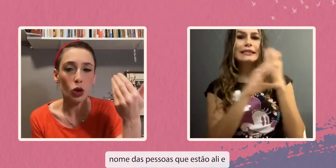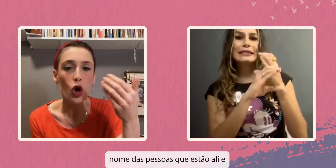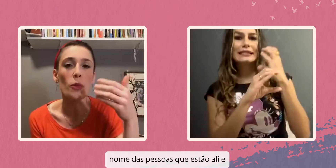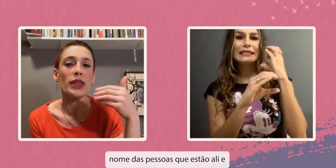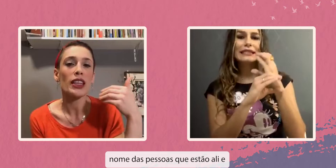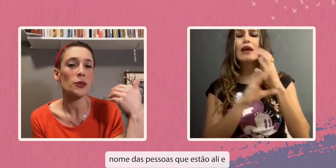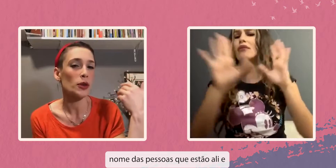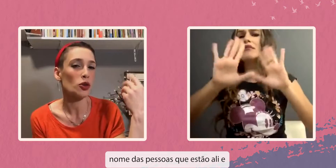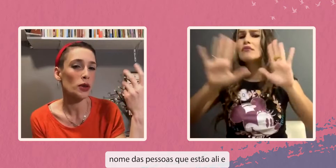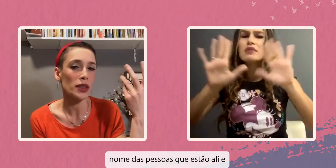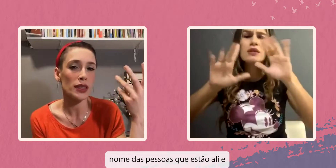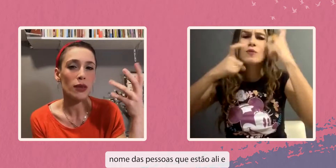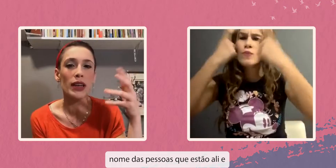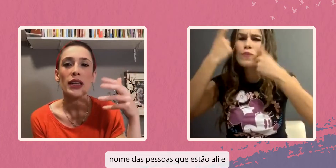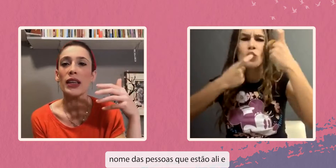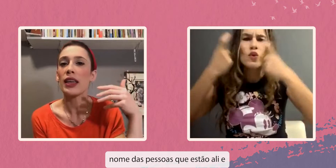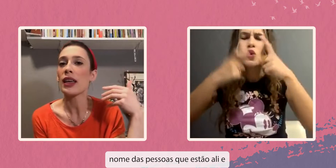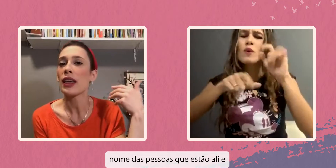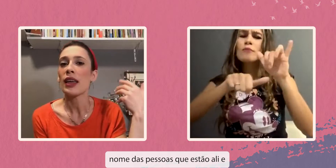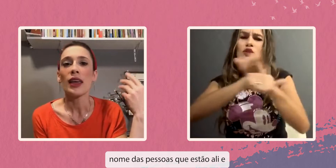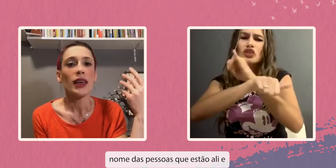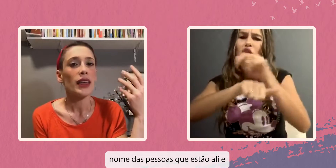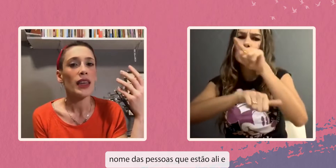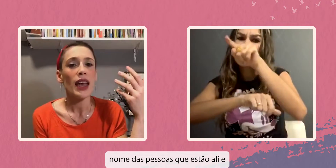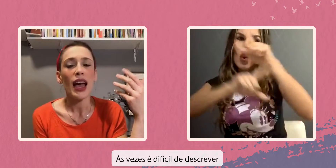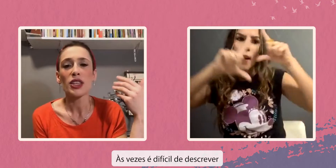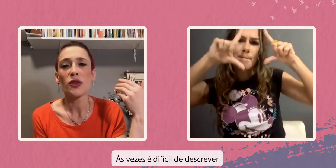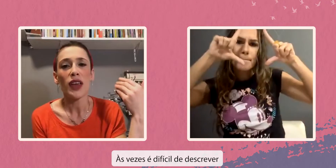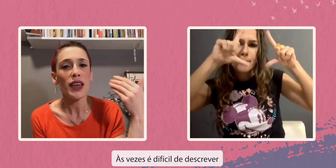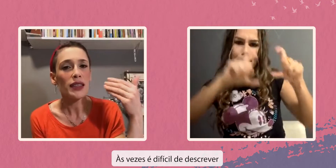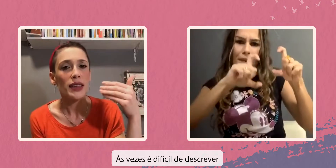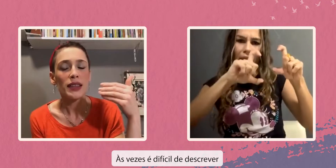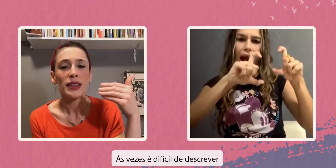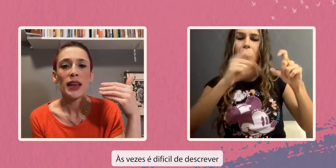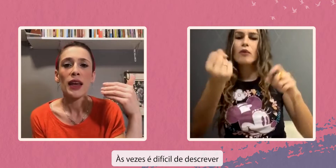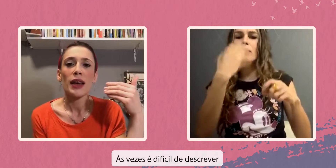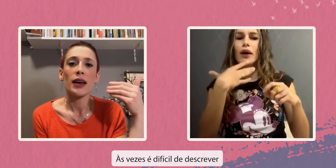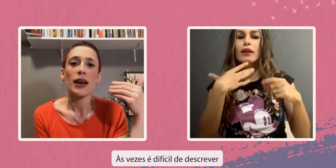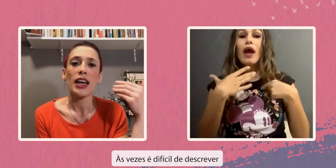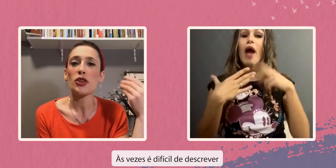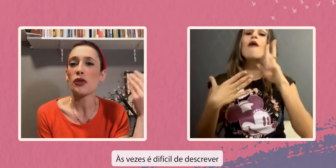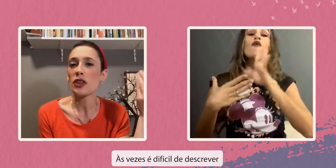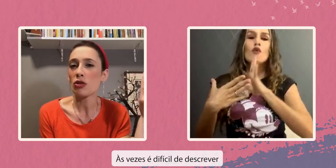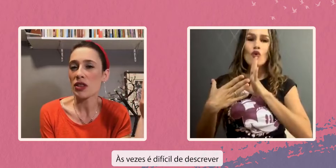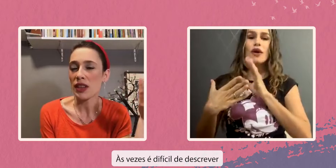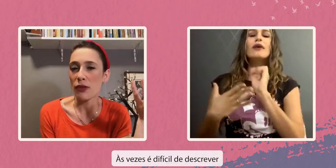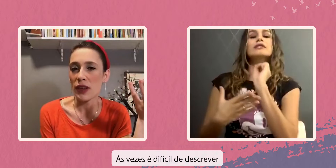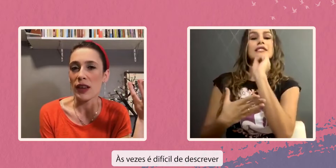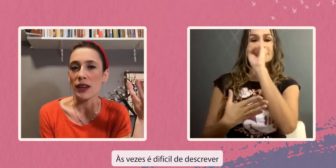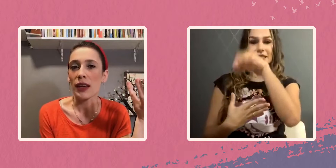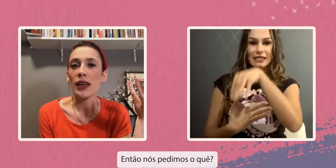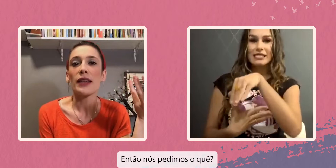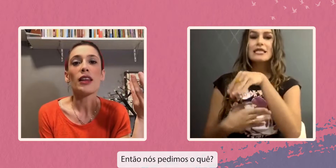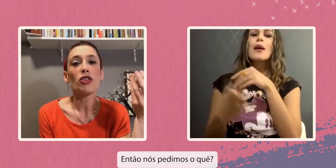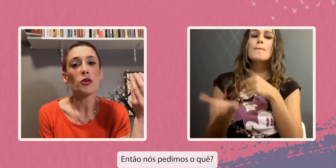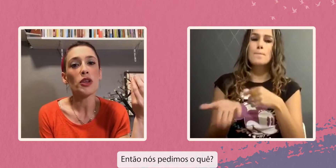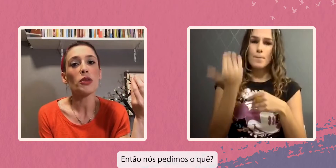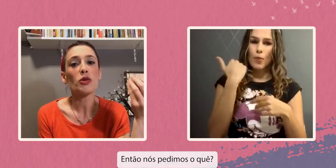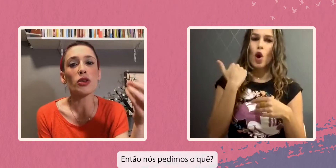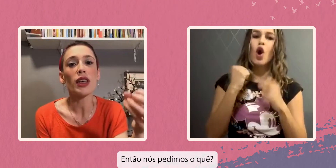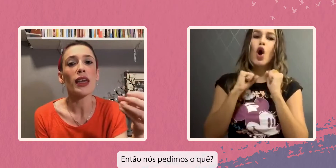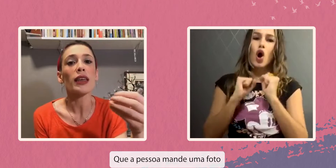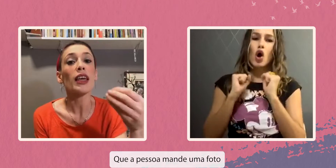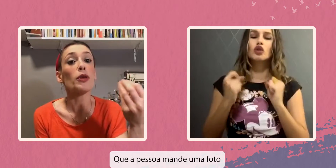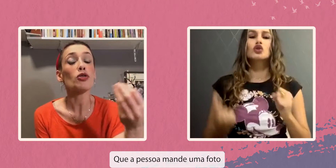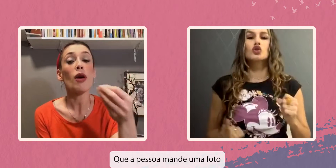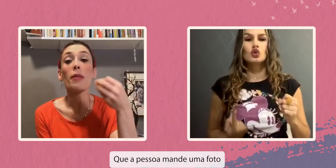avisa o nome, né? Das pessoas que estão ali e às vezes é difícil de escrever. Então nós temos